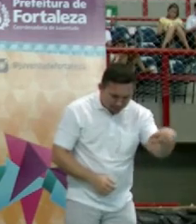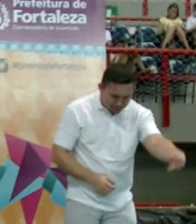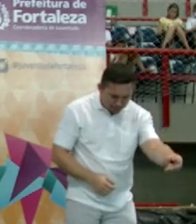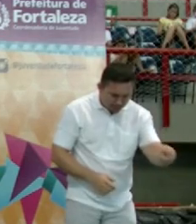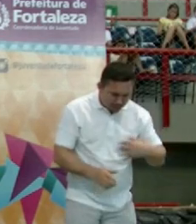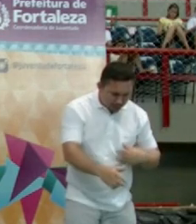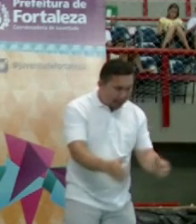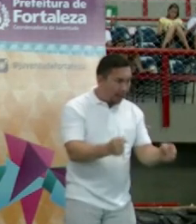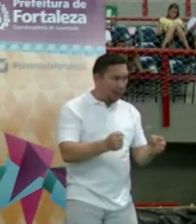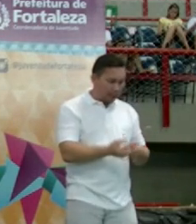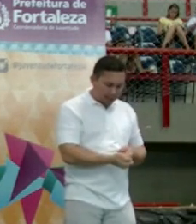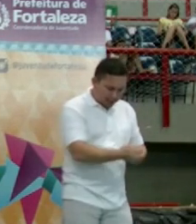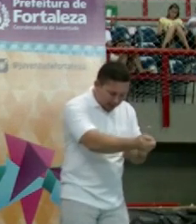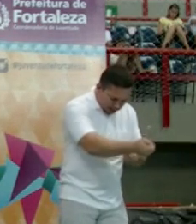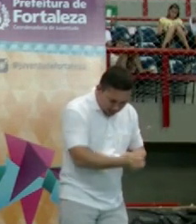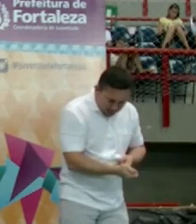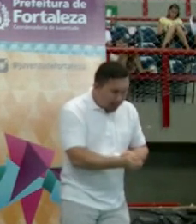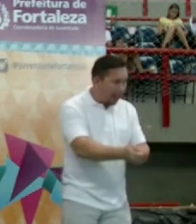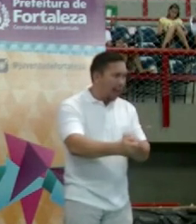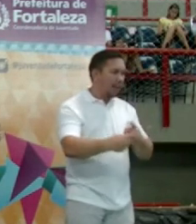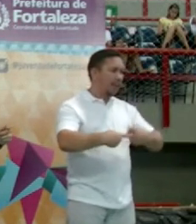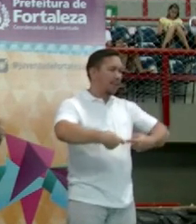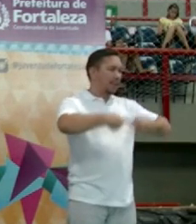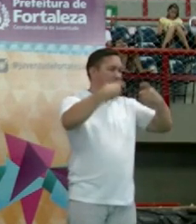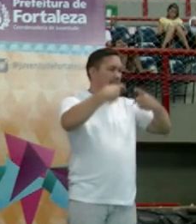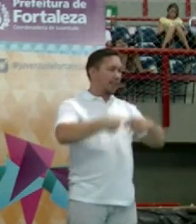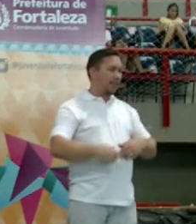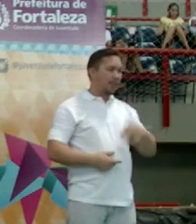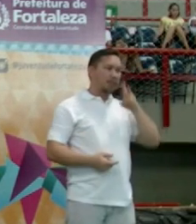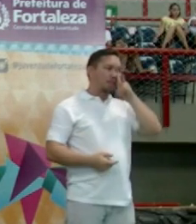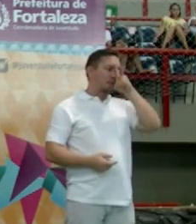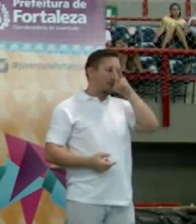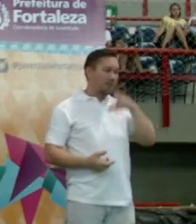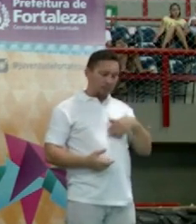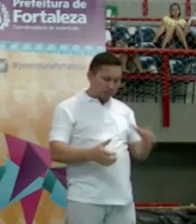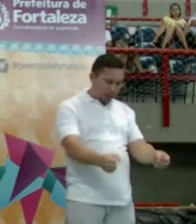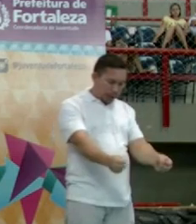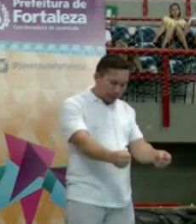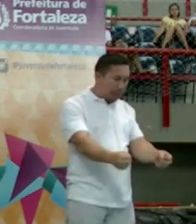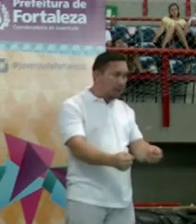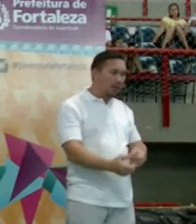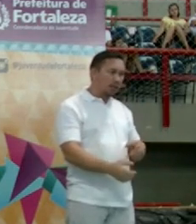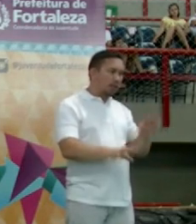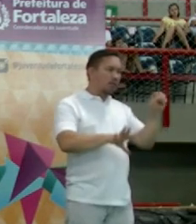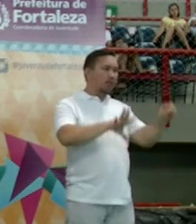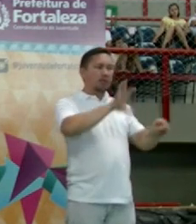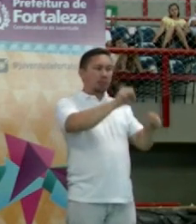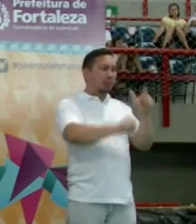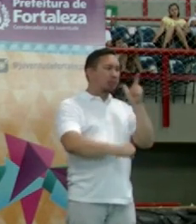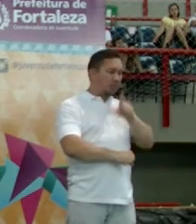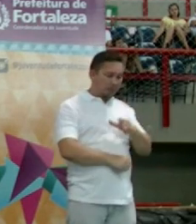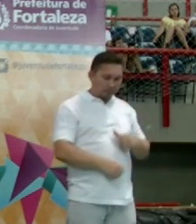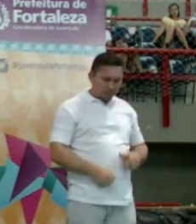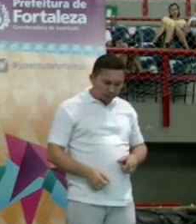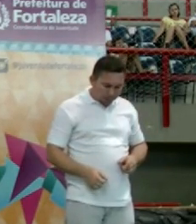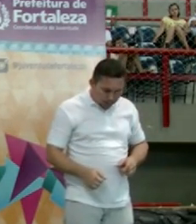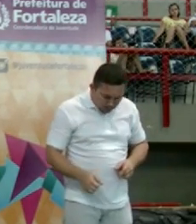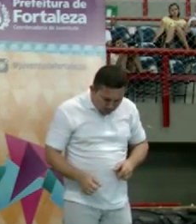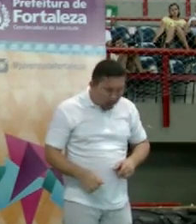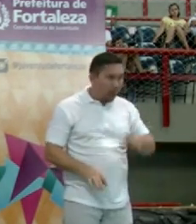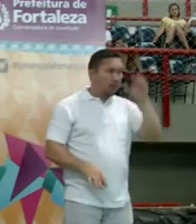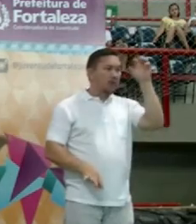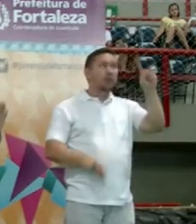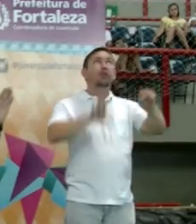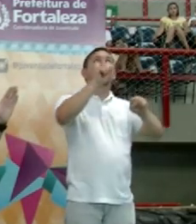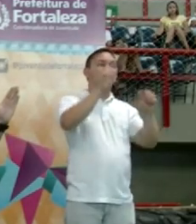segurando a escada. Tá? A batalha era desse jeito. Quem tivesse mais força para segurar a escada, vai ganhar. Se você vai subir de